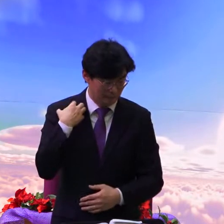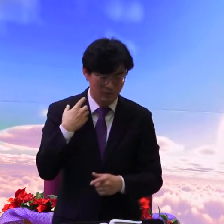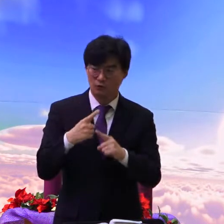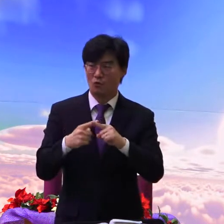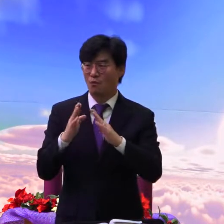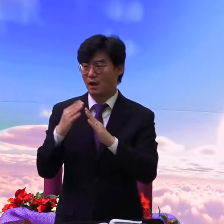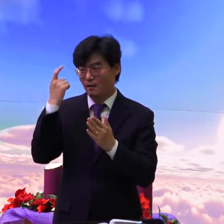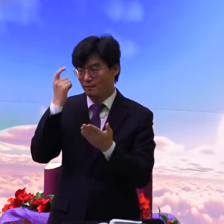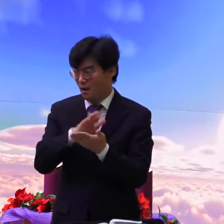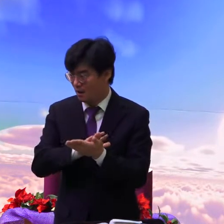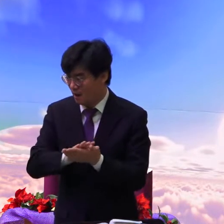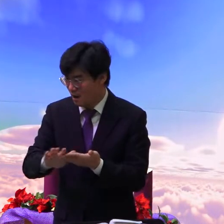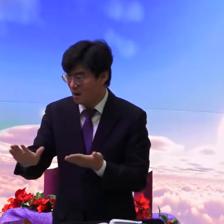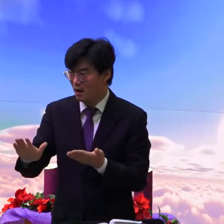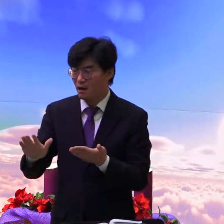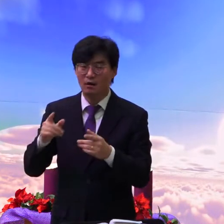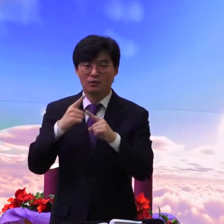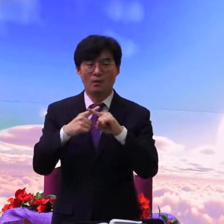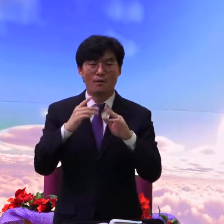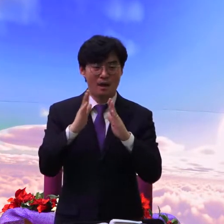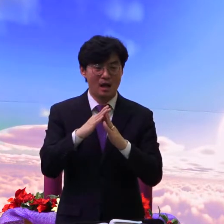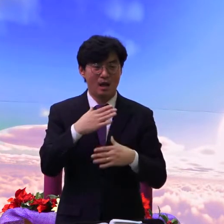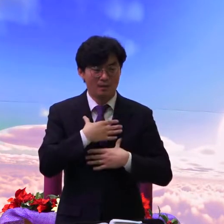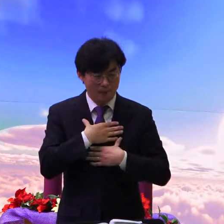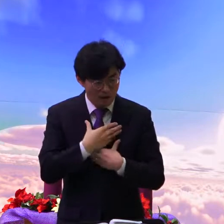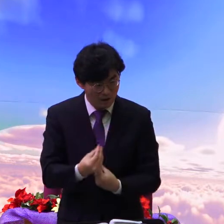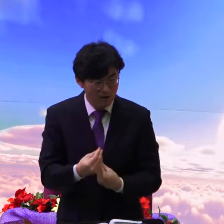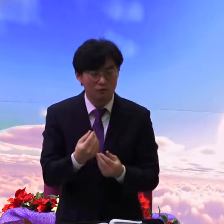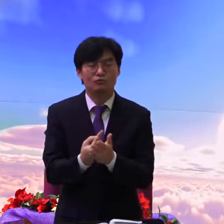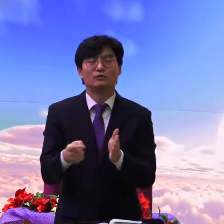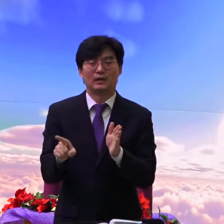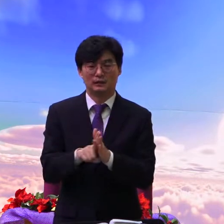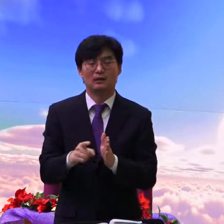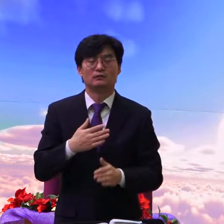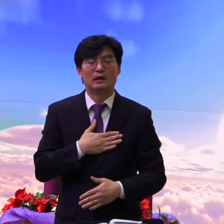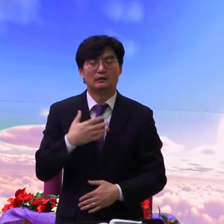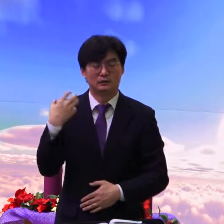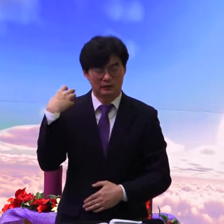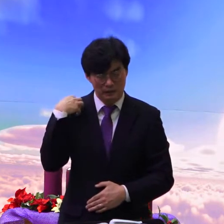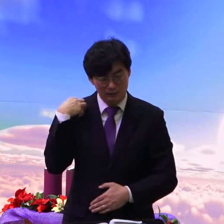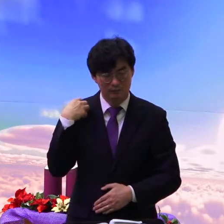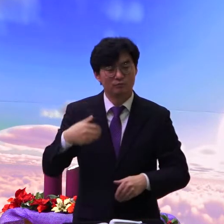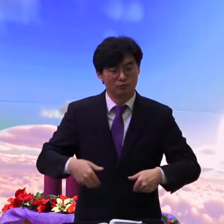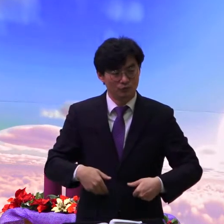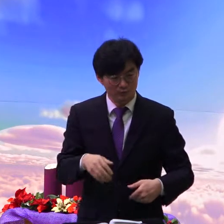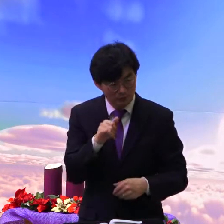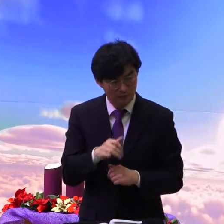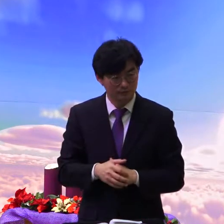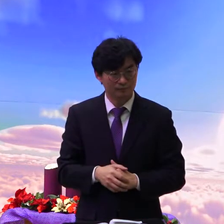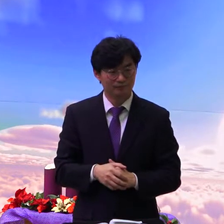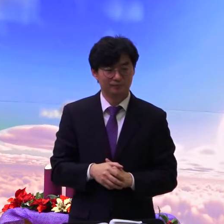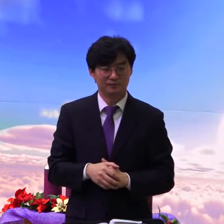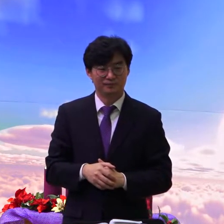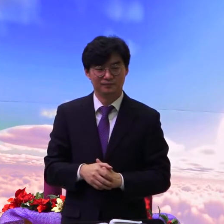평화와 질서를 지켜내려고 하는 그런 분들이 진정한 직분자입니다.